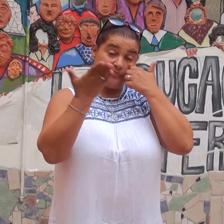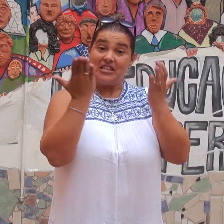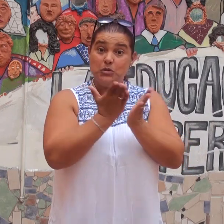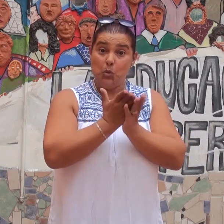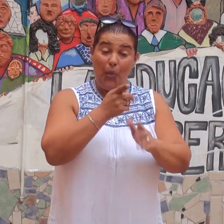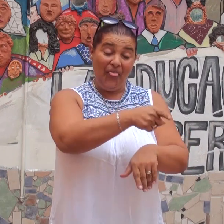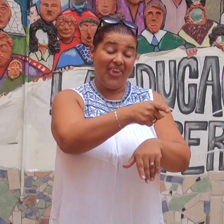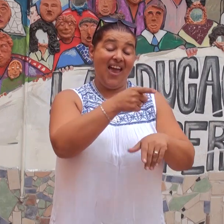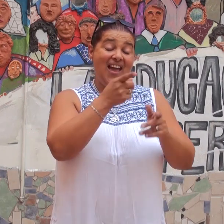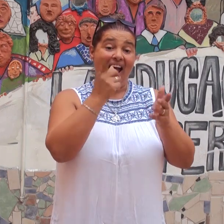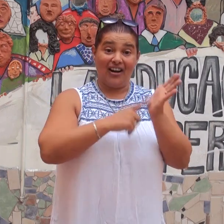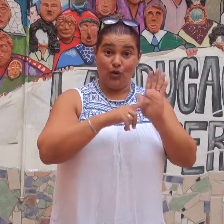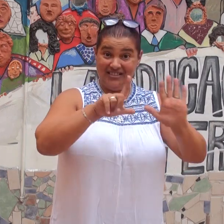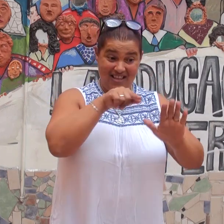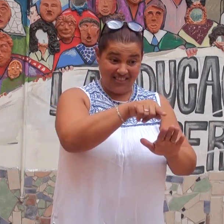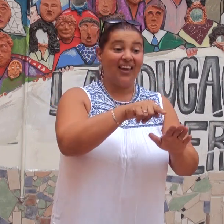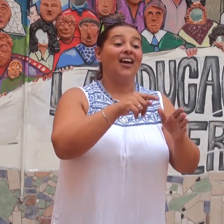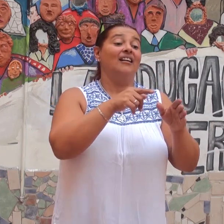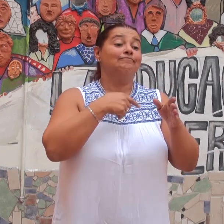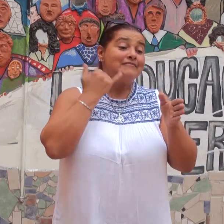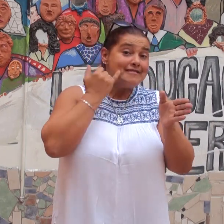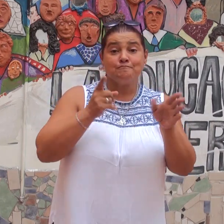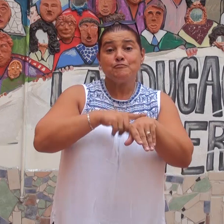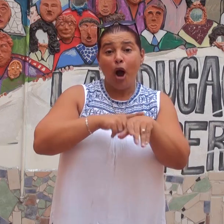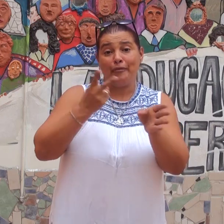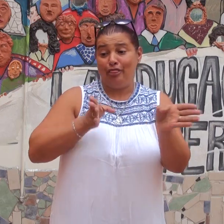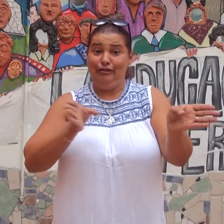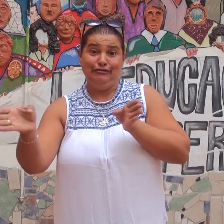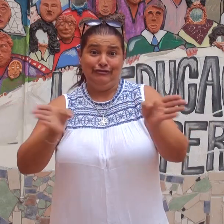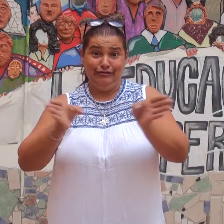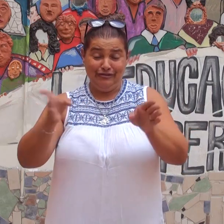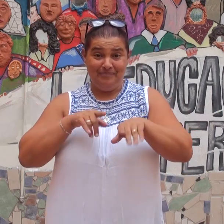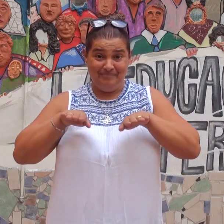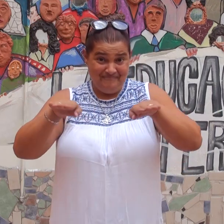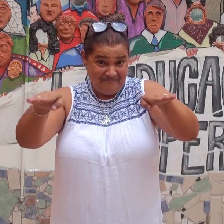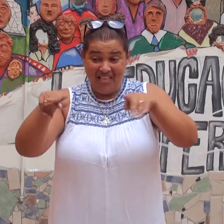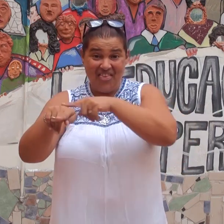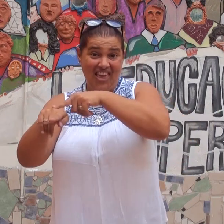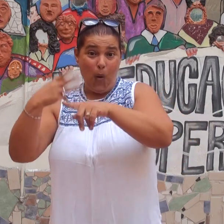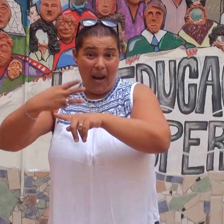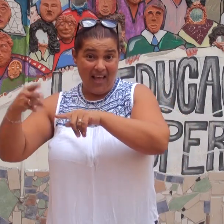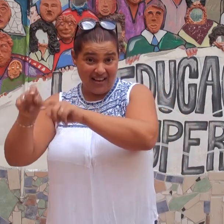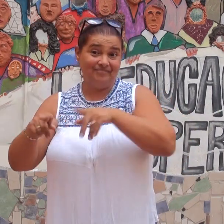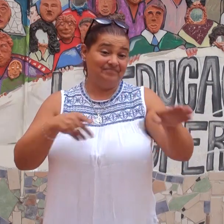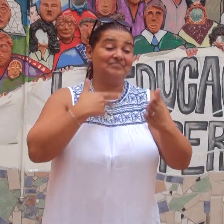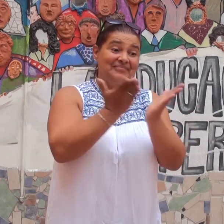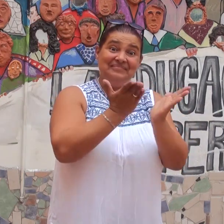secundario. Comenzamos a estudiar mediante el artículo número 7 y cursamos simultáneamente la carrera de la UNER. Lo seguimos haciendo bien, en